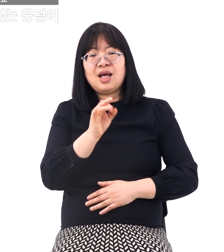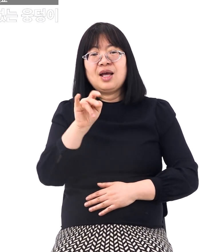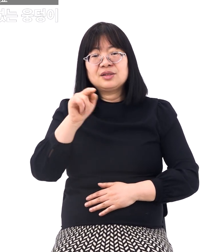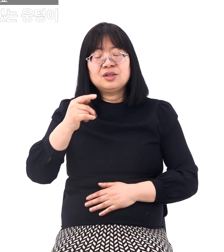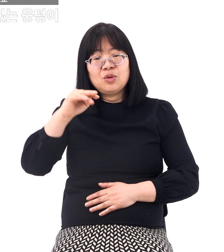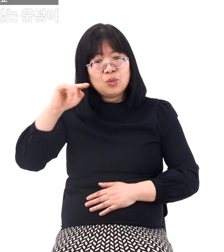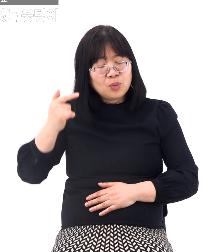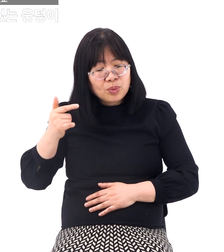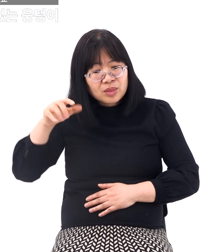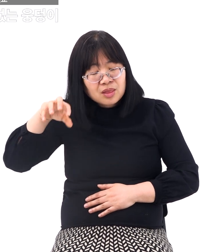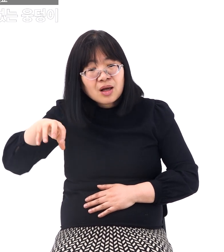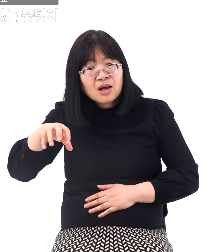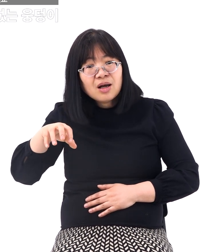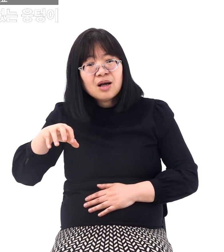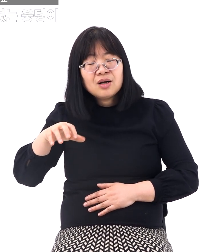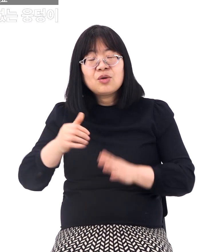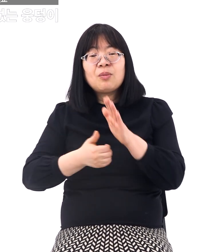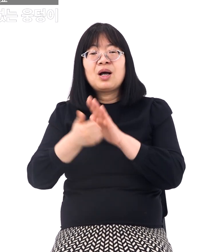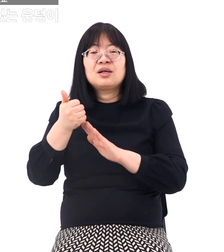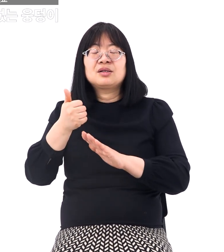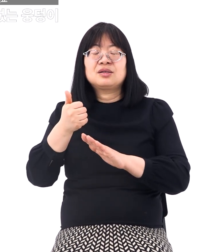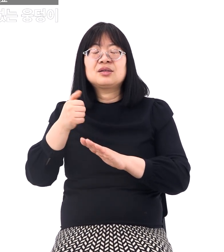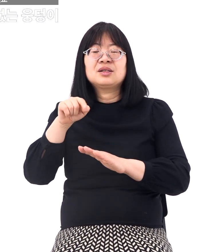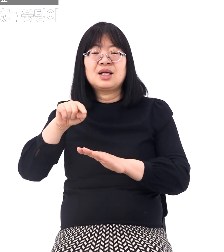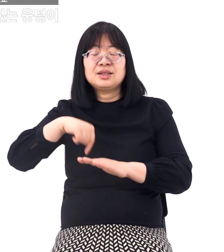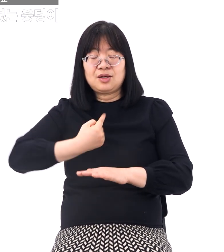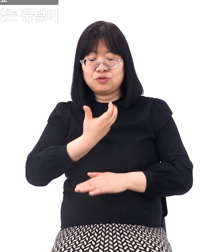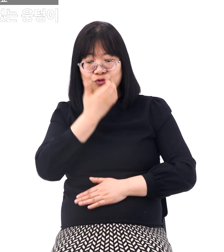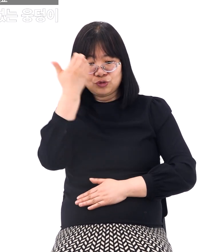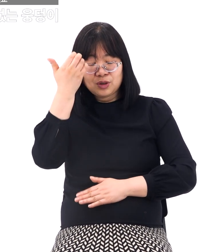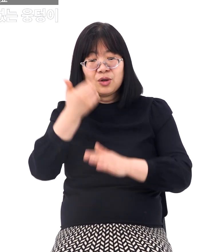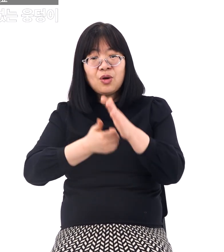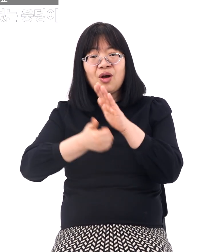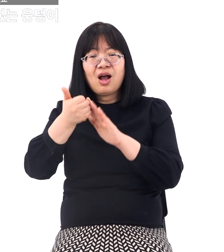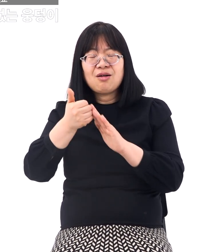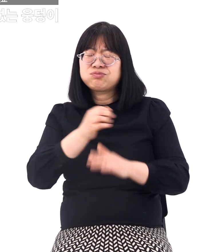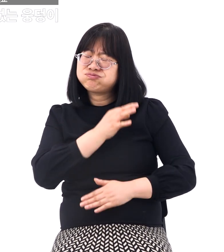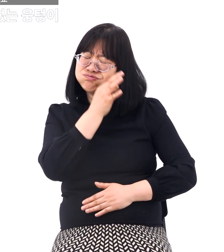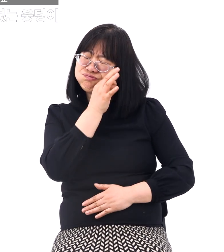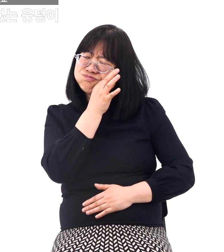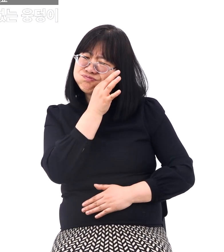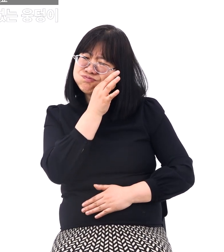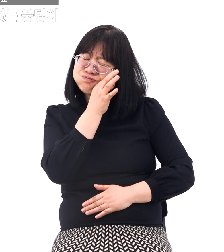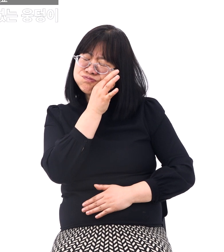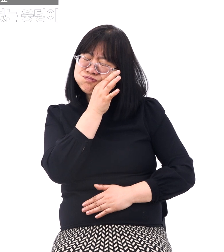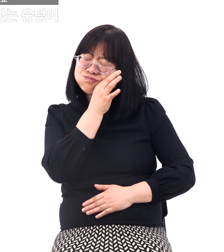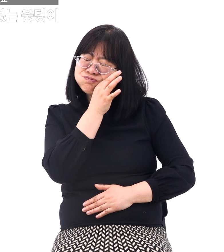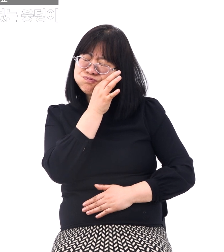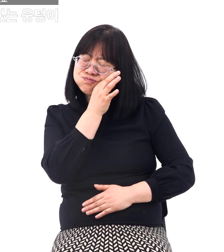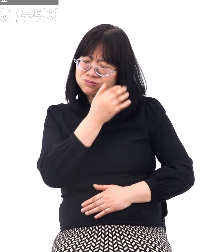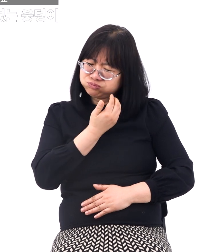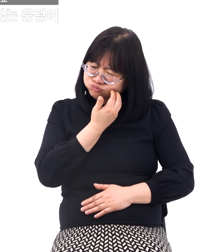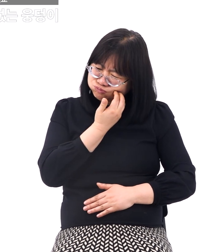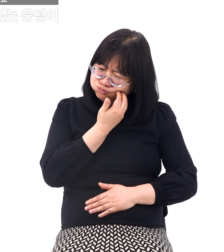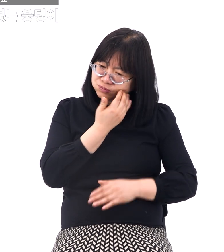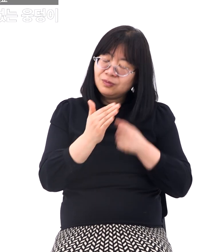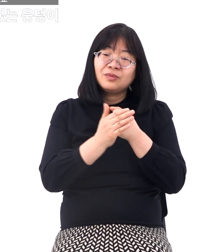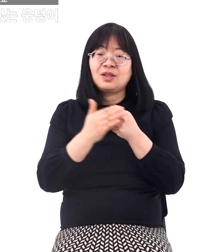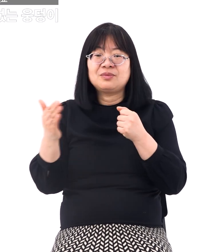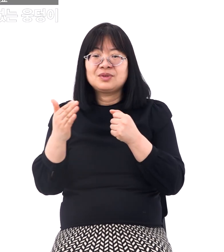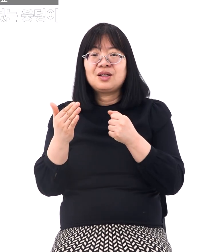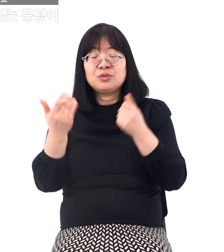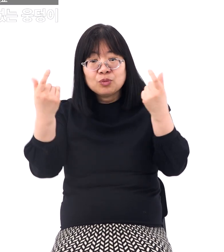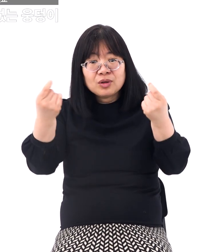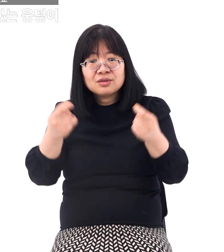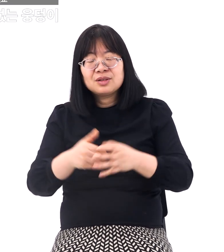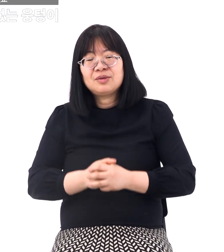그 소망이, 자기들이 소망하고 꿈꾸었던 것들이 얼마나 부끄러운가, 수치가 되므로 역시